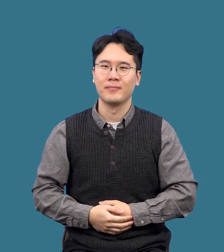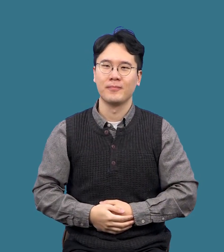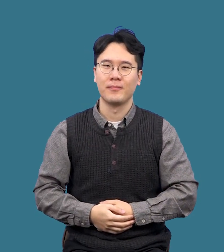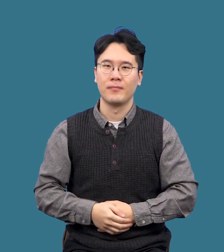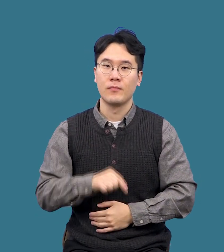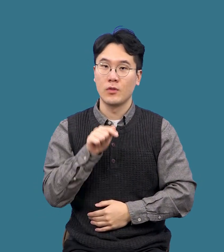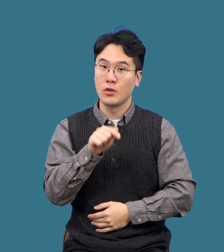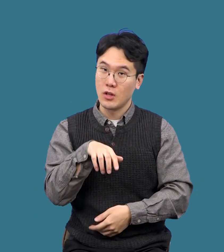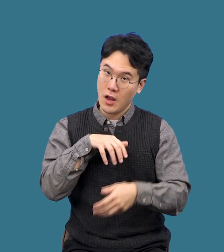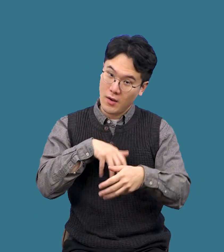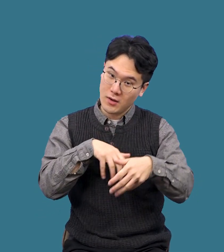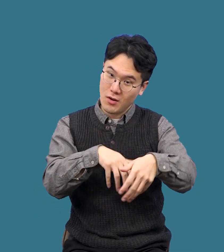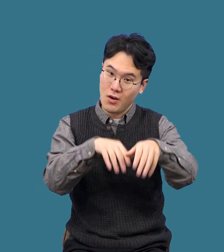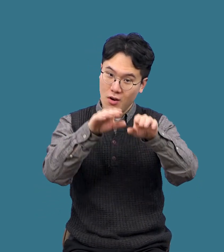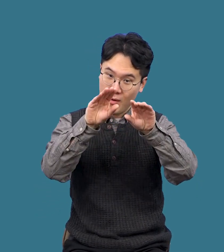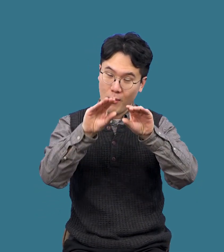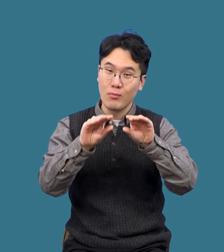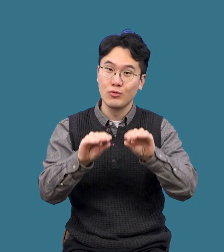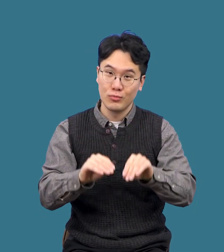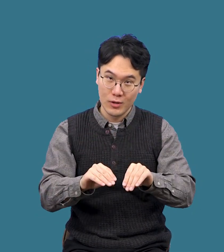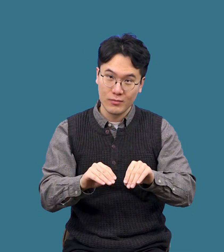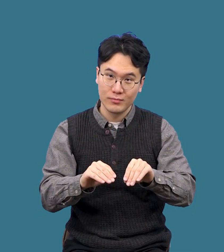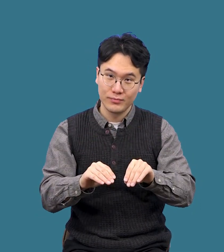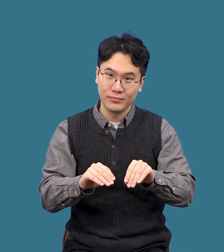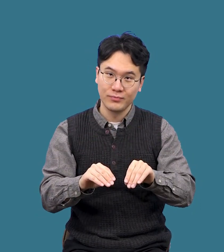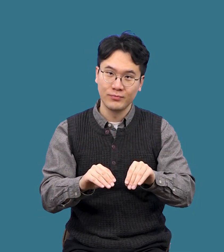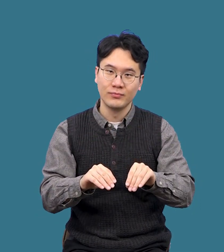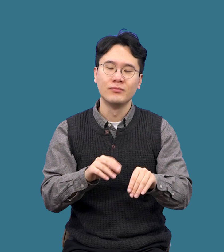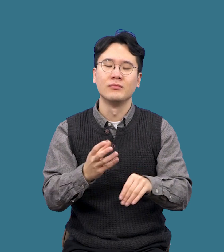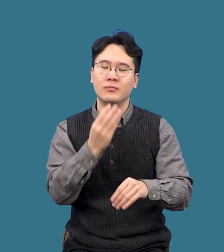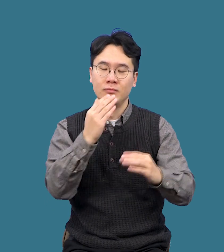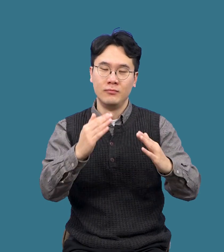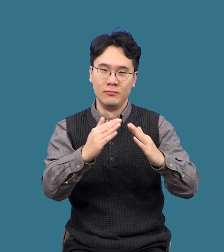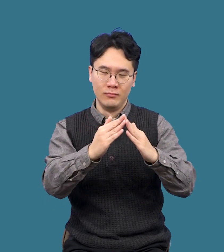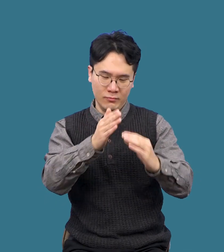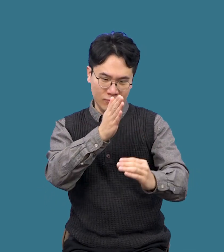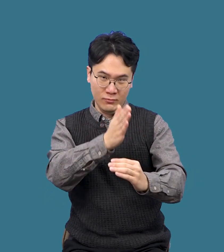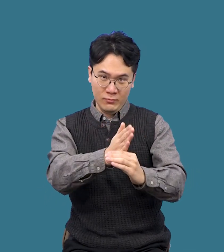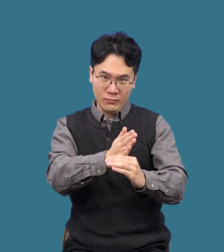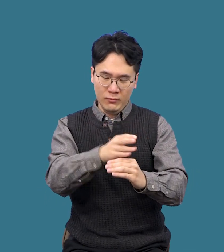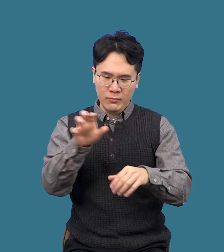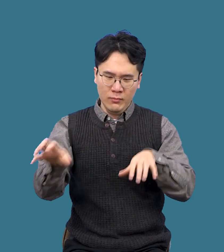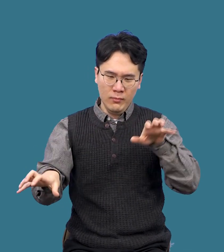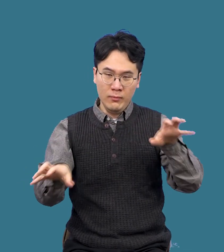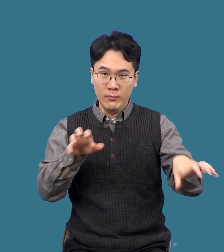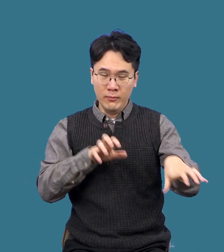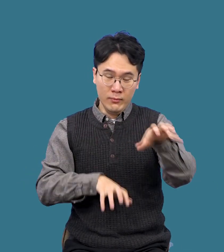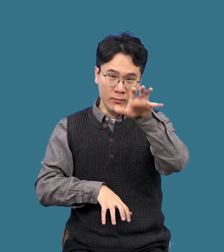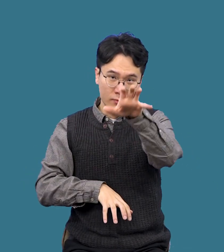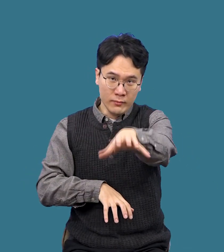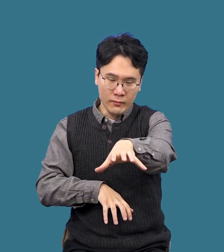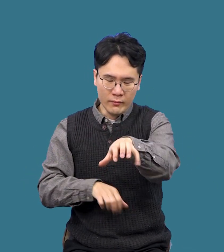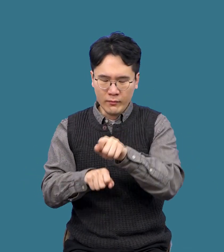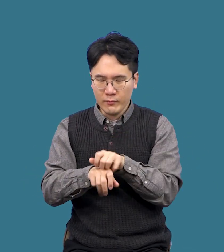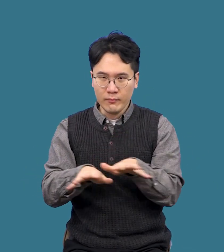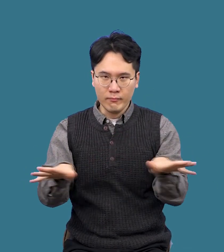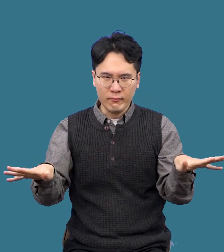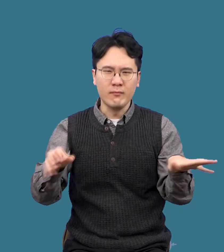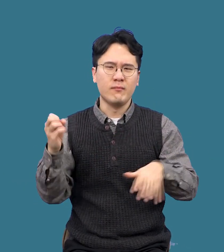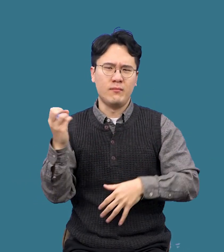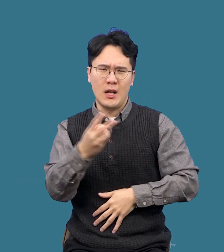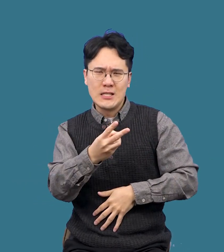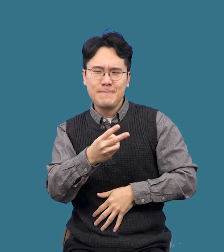되면 회막을 중심으로 동서남북으로 흩어져 다시 캠프를 만들게 됩니다. 그리고